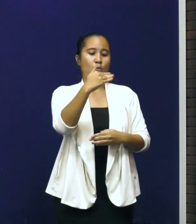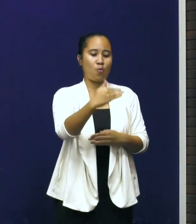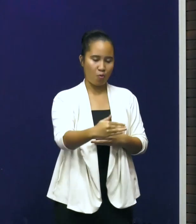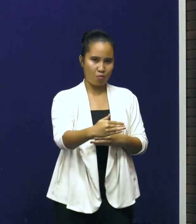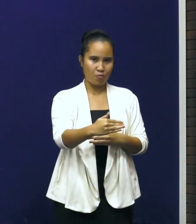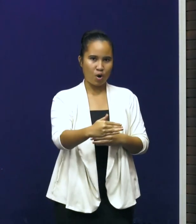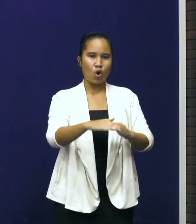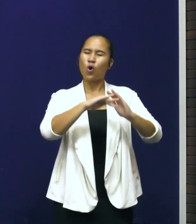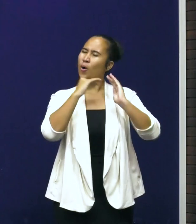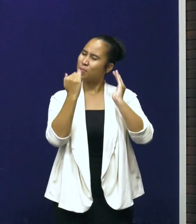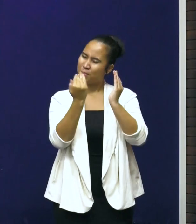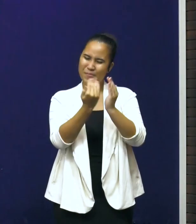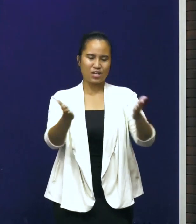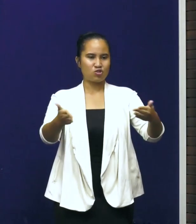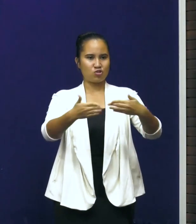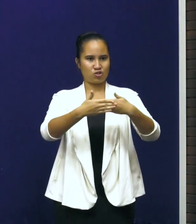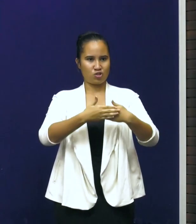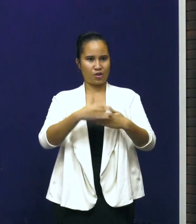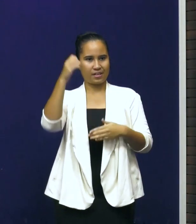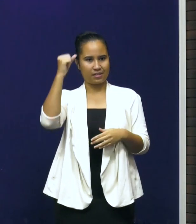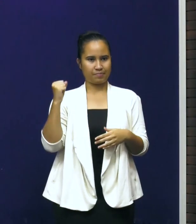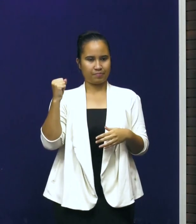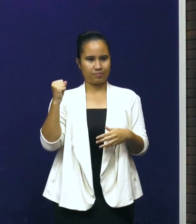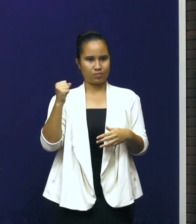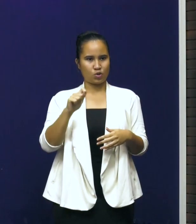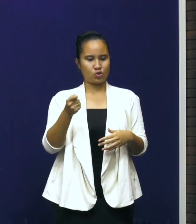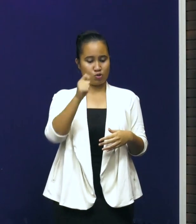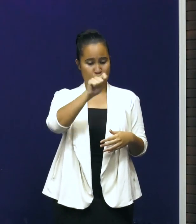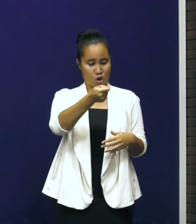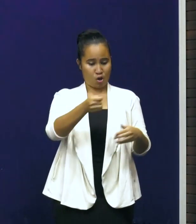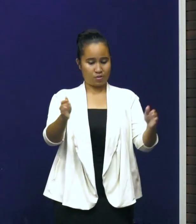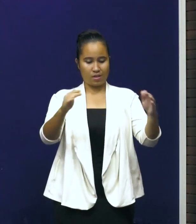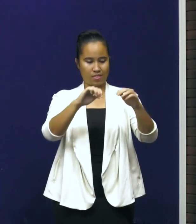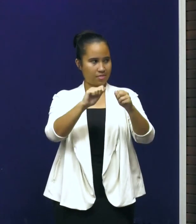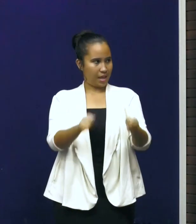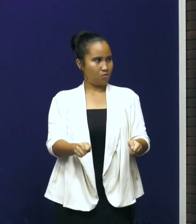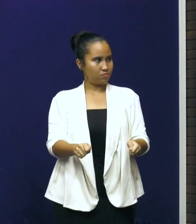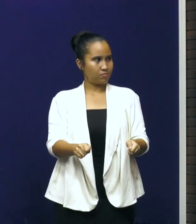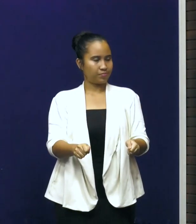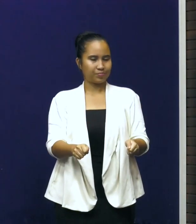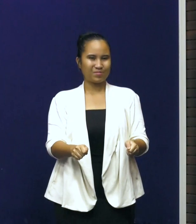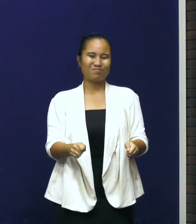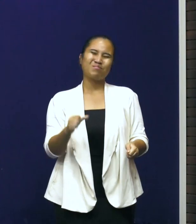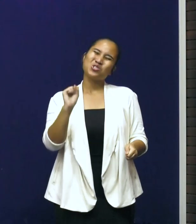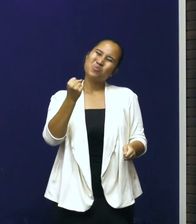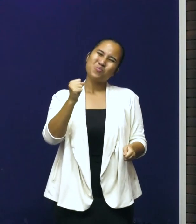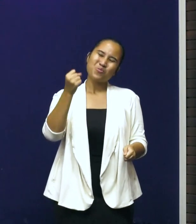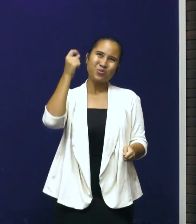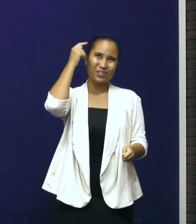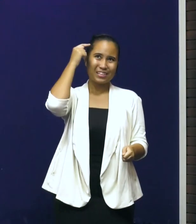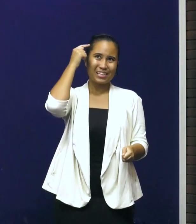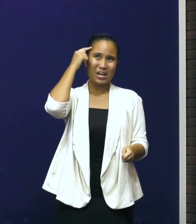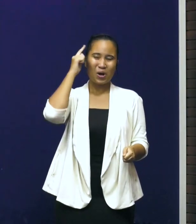complete sluiting van de casinos gedurende de lockdown. Het is een moeilijke keuze om niet gelijk te sluiten, want natuurlijk het is